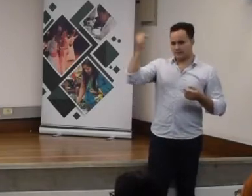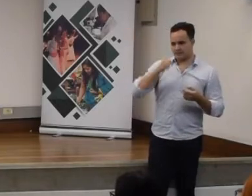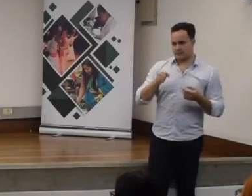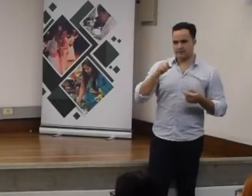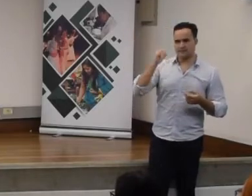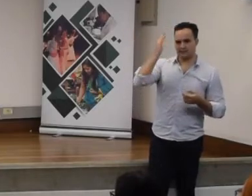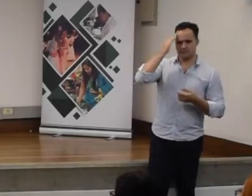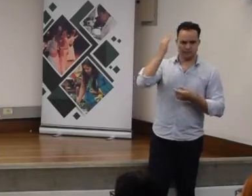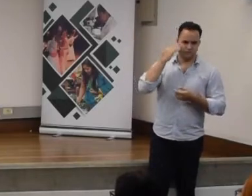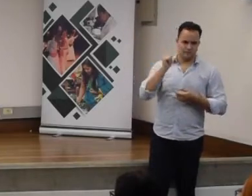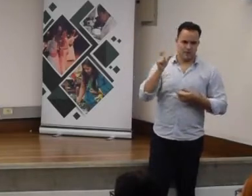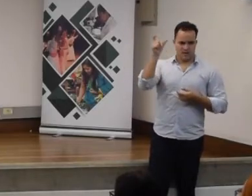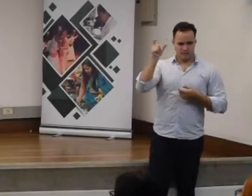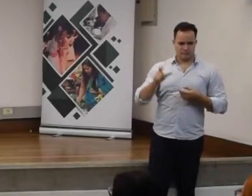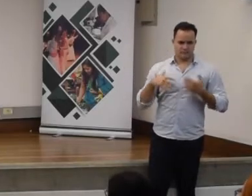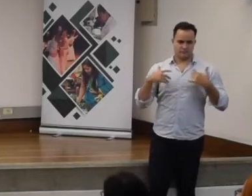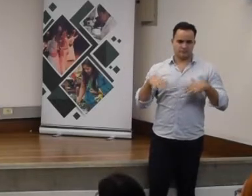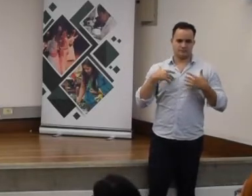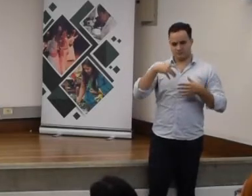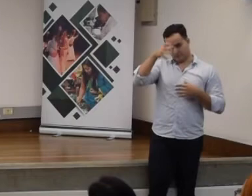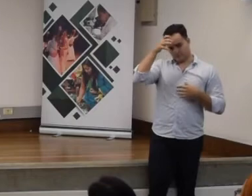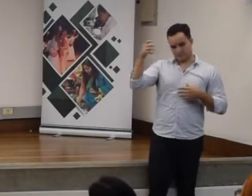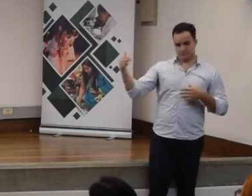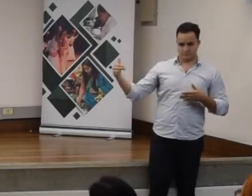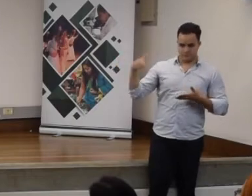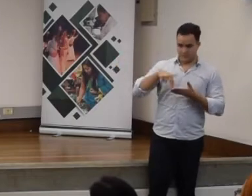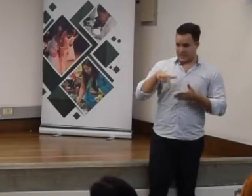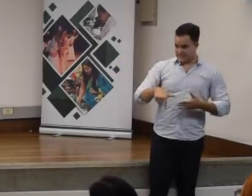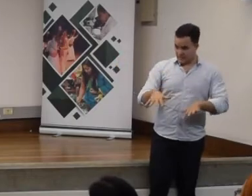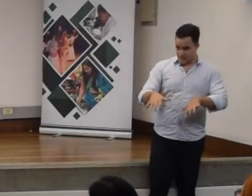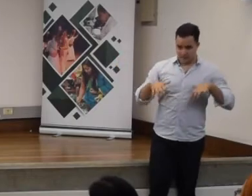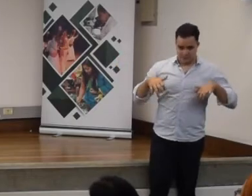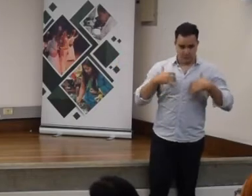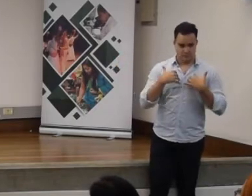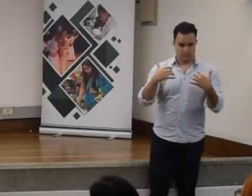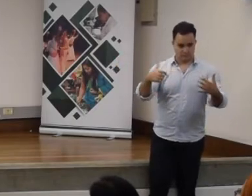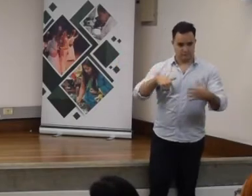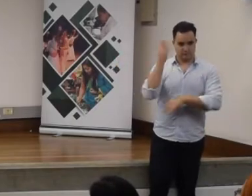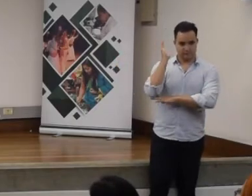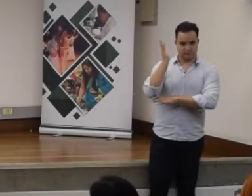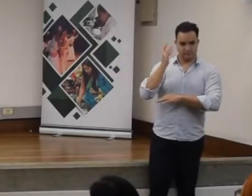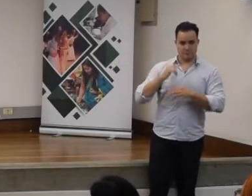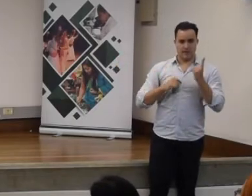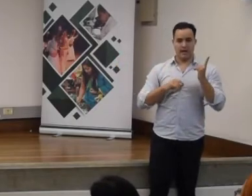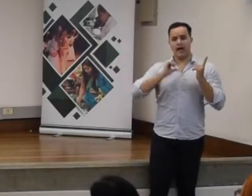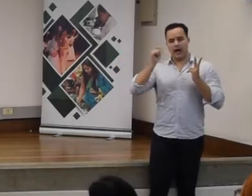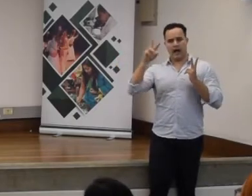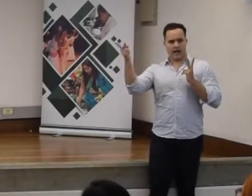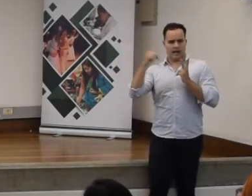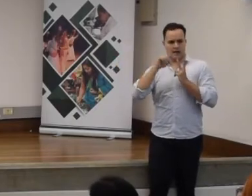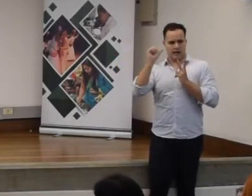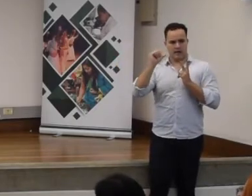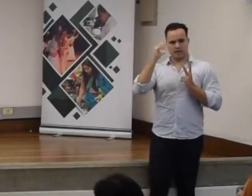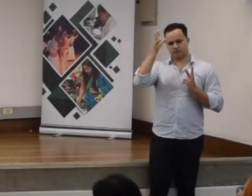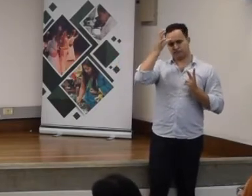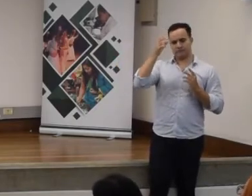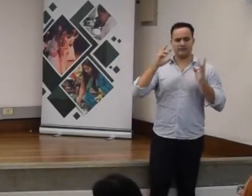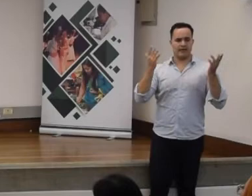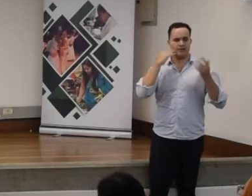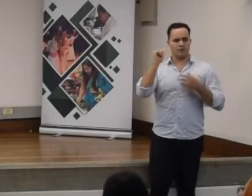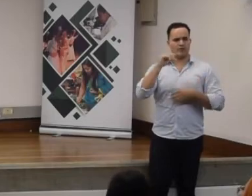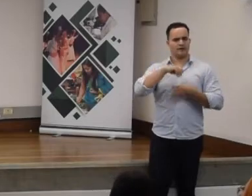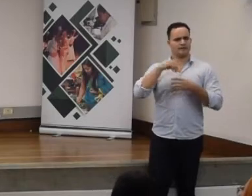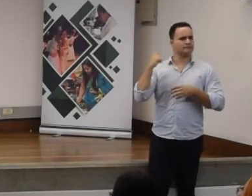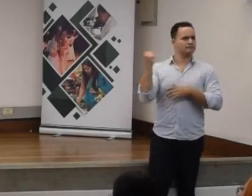Mayora NASA a este mismo auditorio, y con ella y otras sabedoras reflexionamos la importancia de la mujer en los